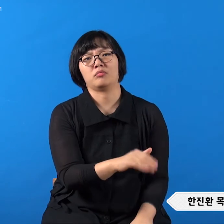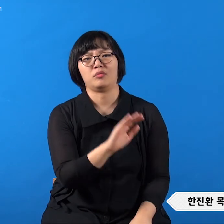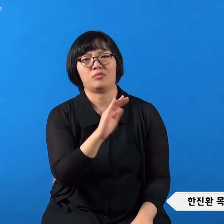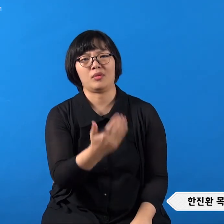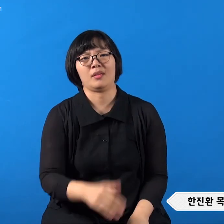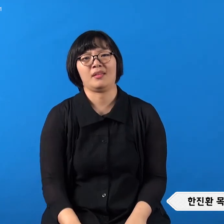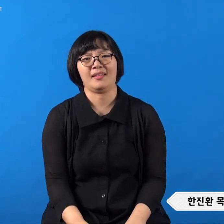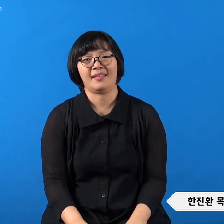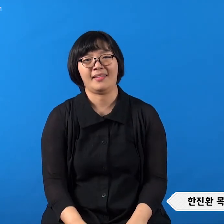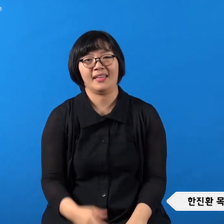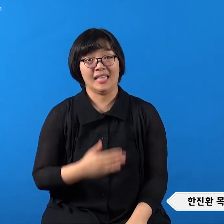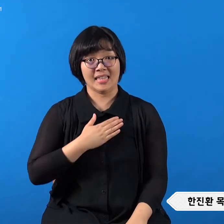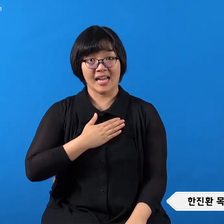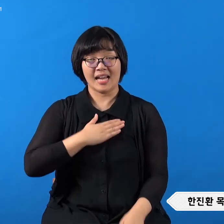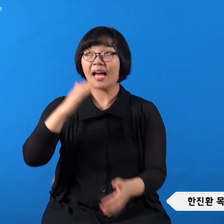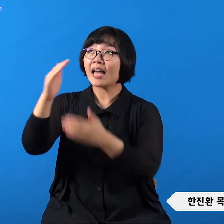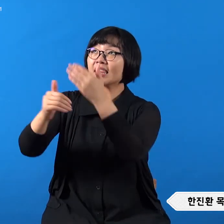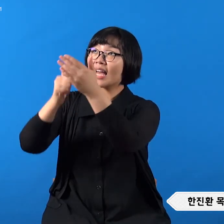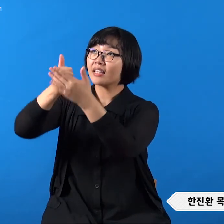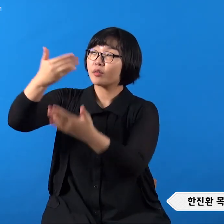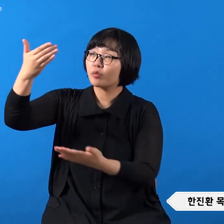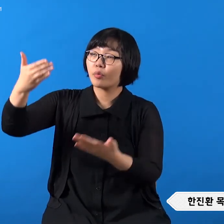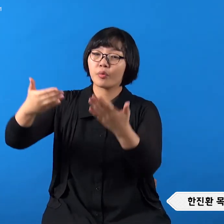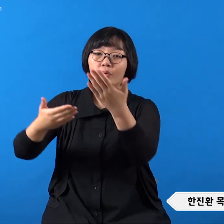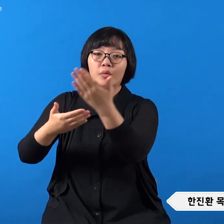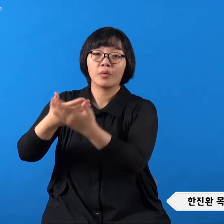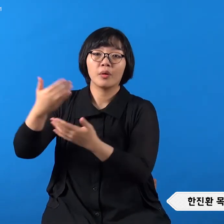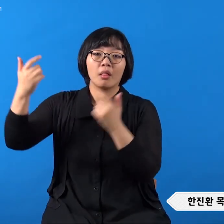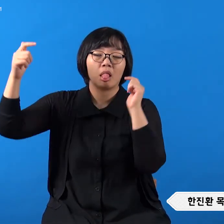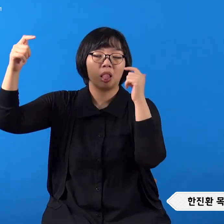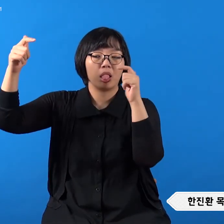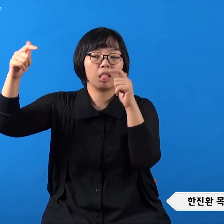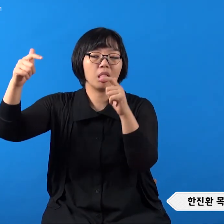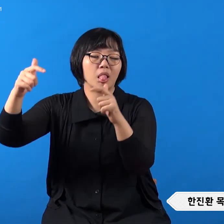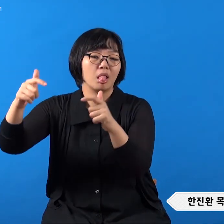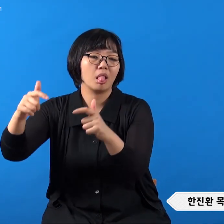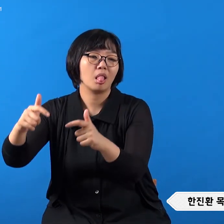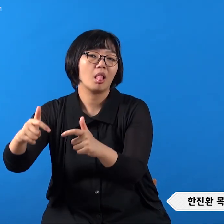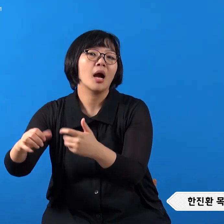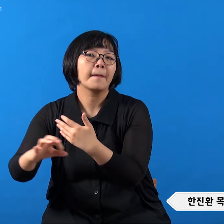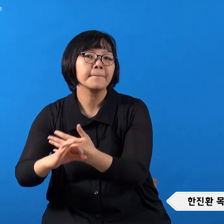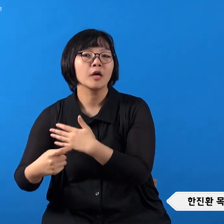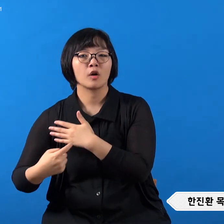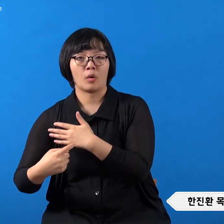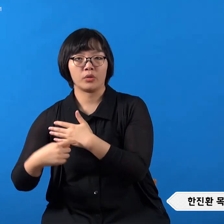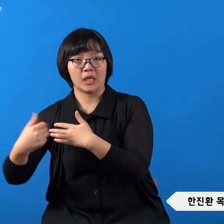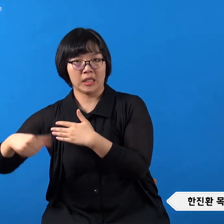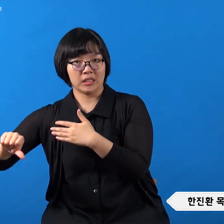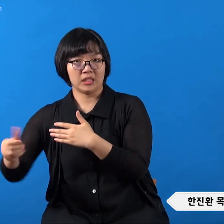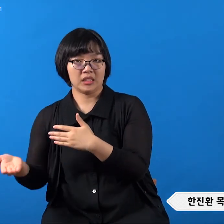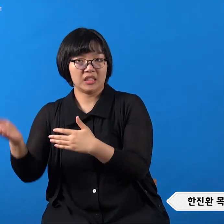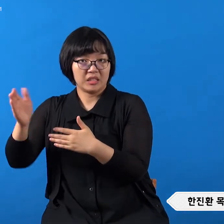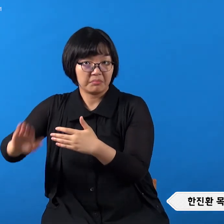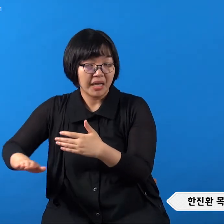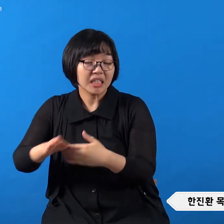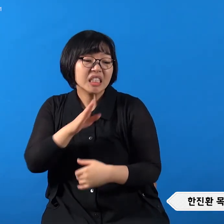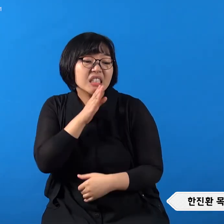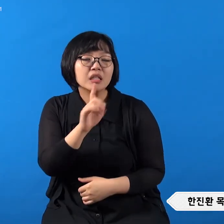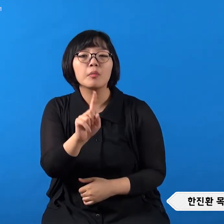모르는 가운데 하나님과 교통하는 것이 식어지면 교리적으로는 아들인데 실제 삶에서는 종이